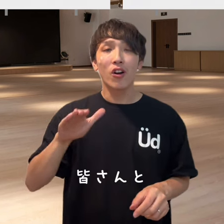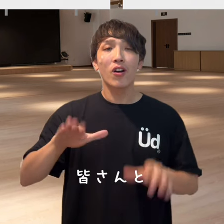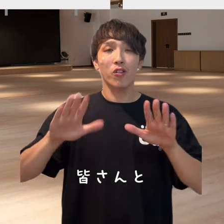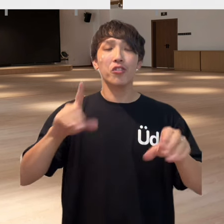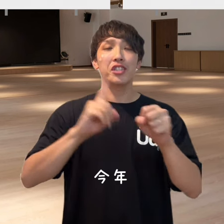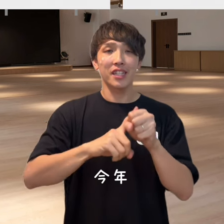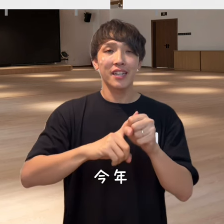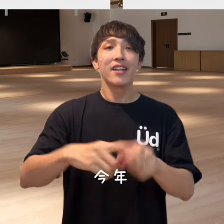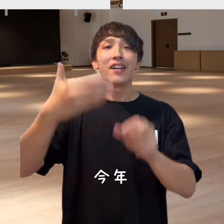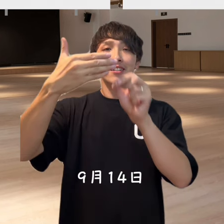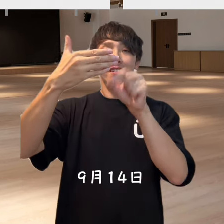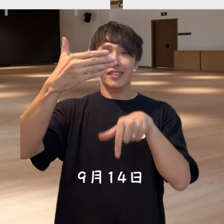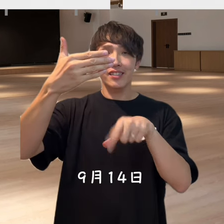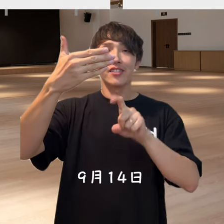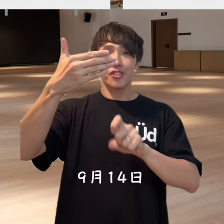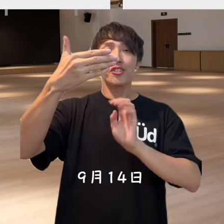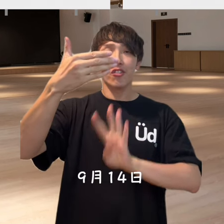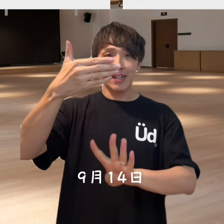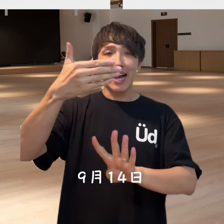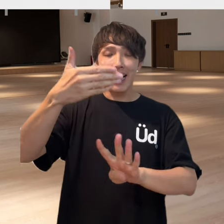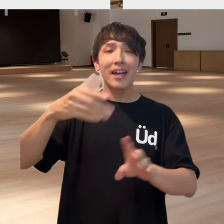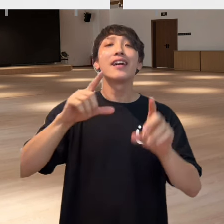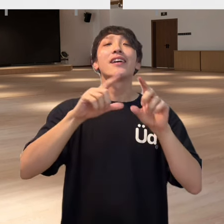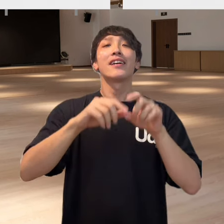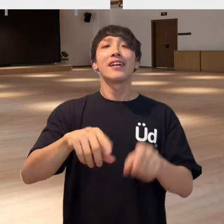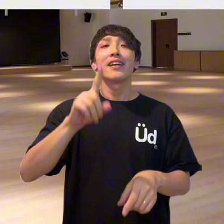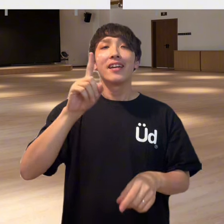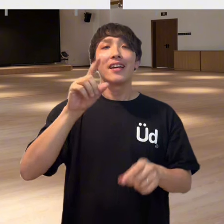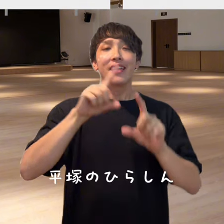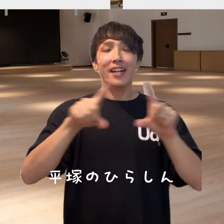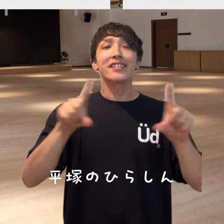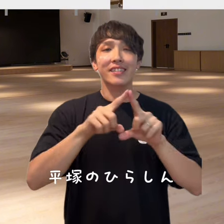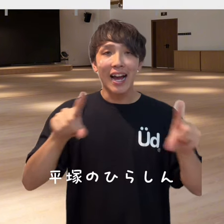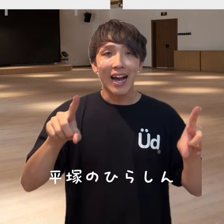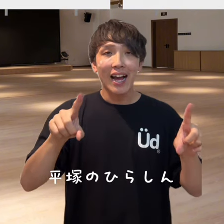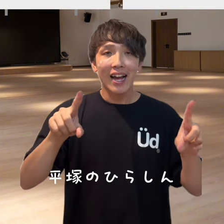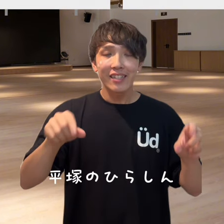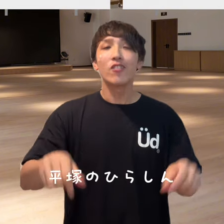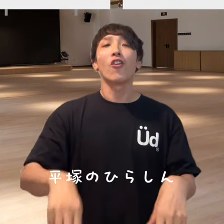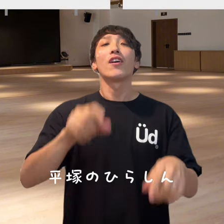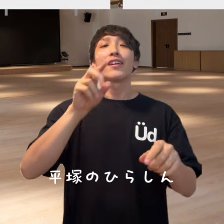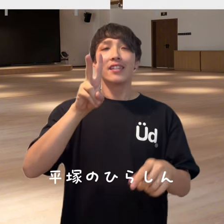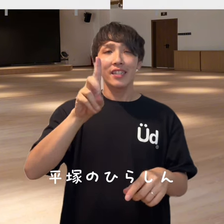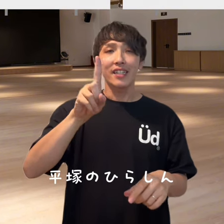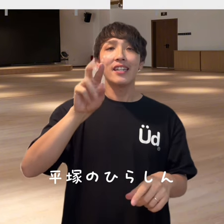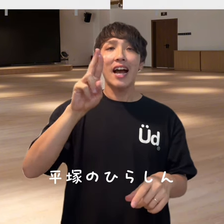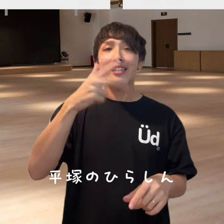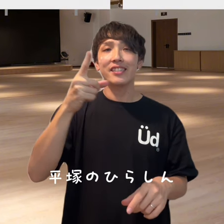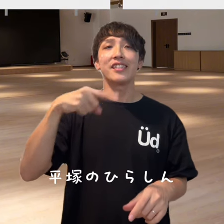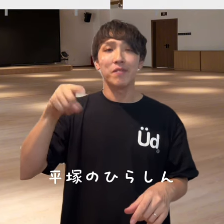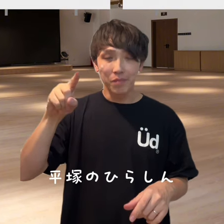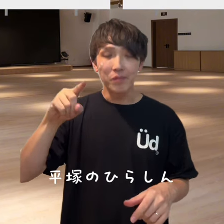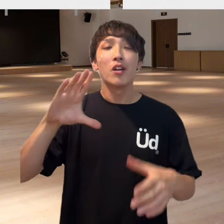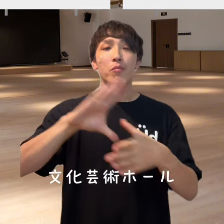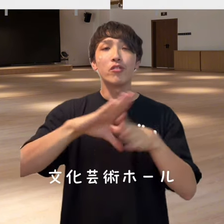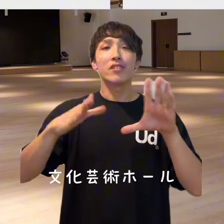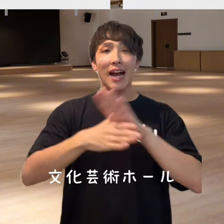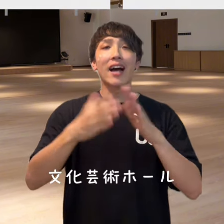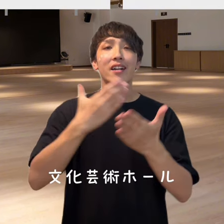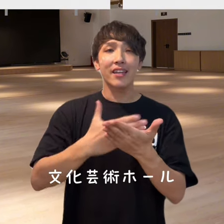今年9月14日、平塚の平新文化芸